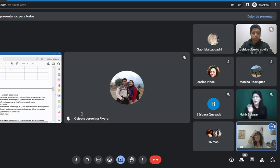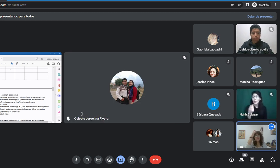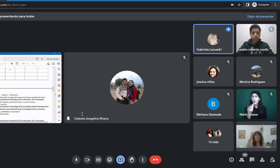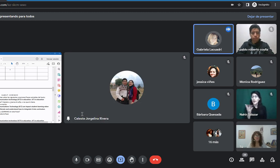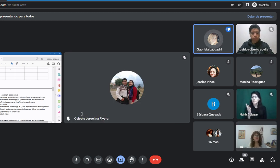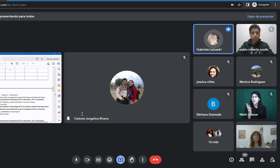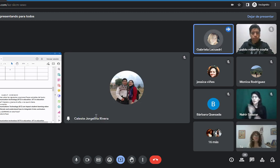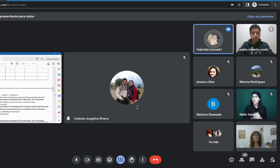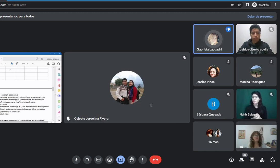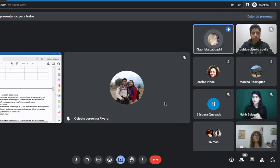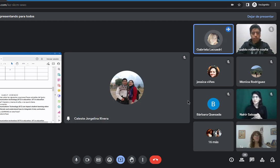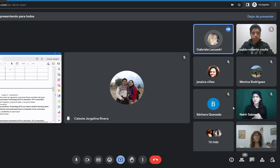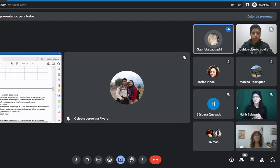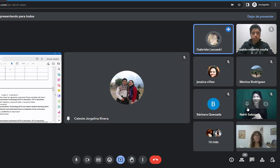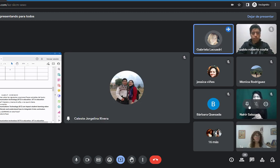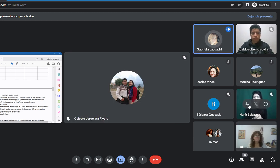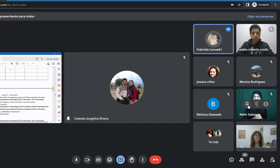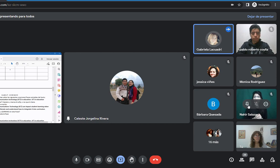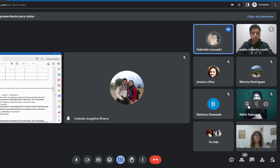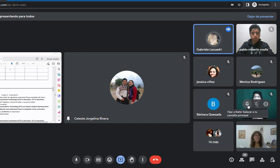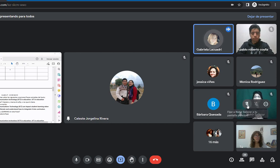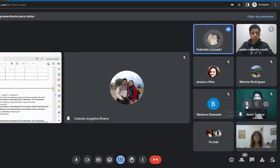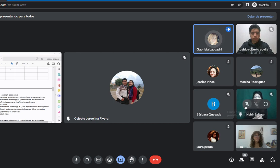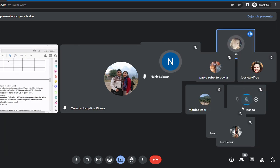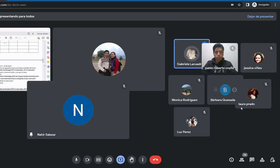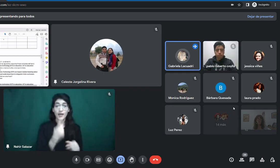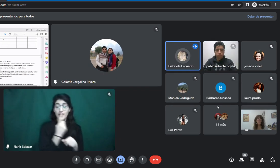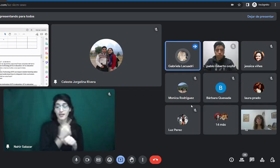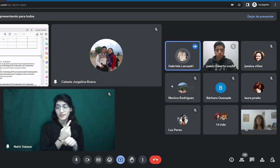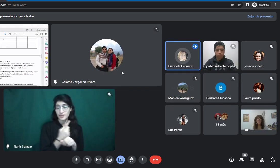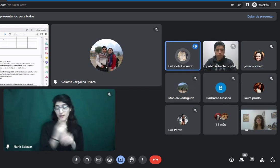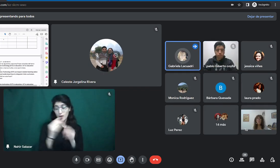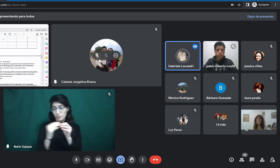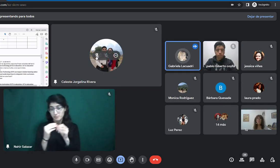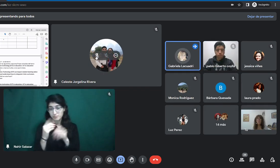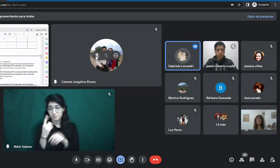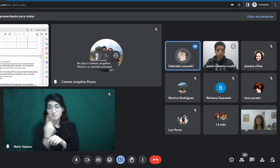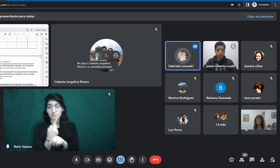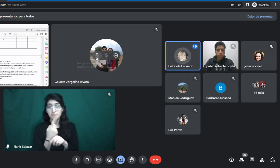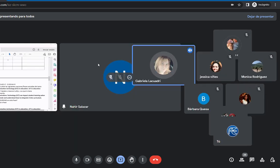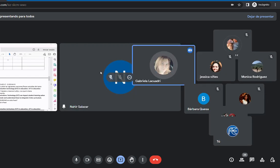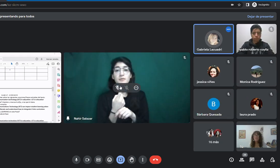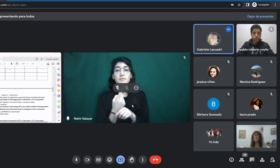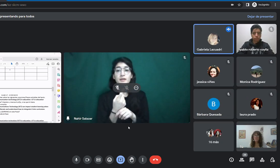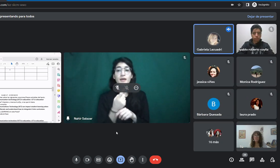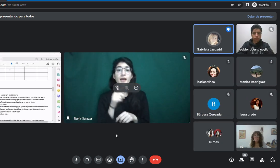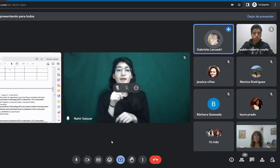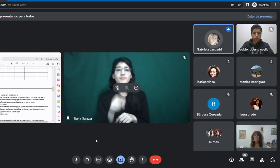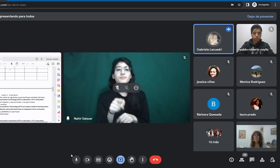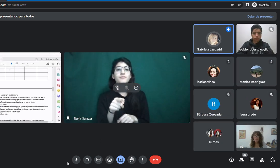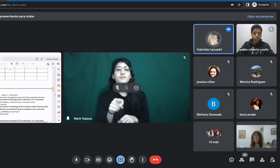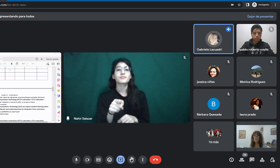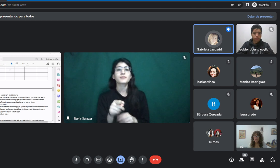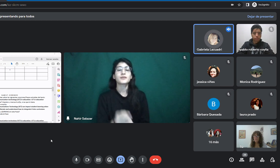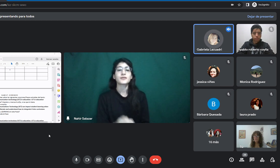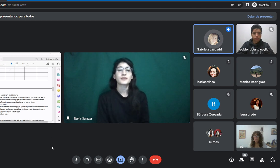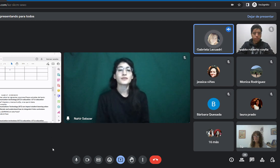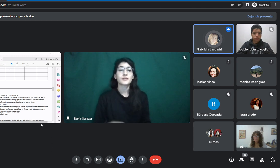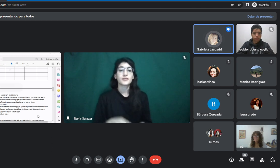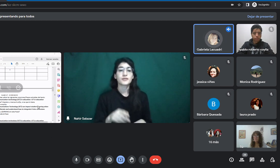En la primera, profe, si tomamos en cuenta que la ocasión se repite dos veces, sería